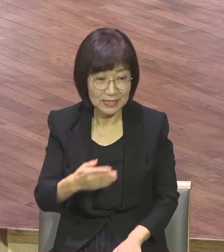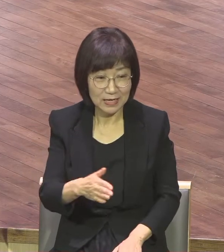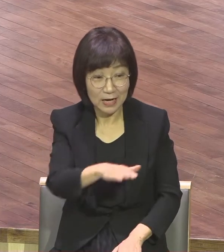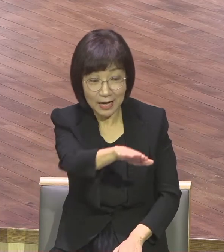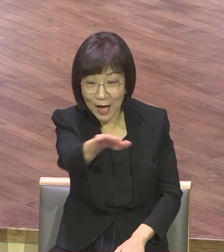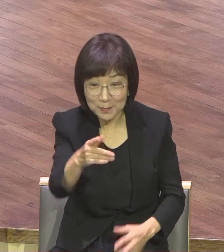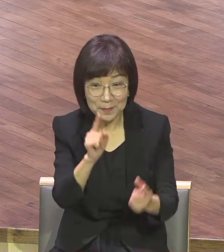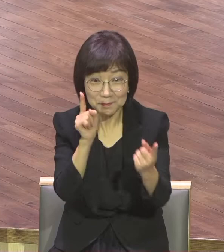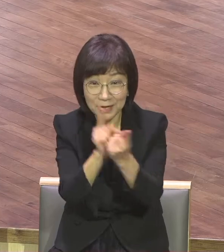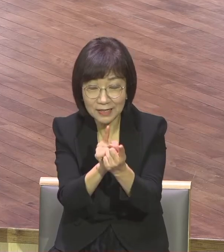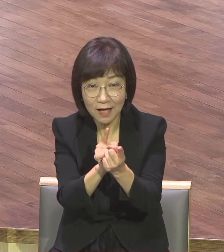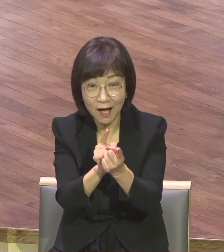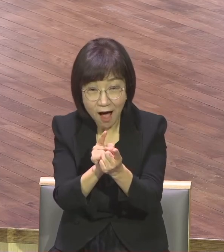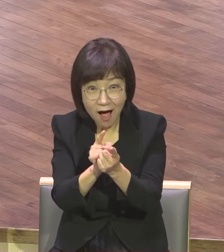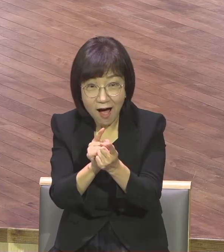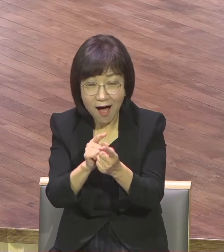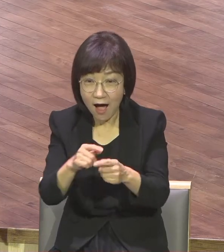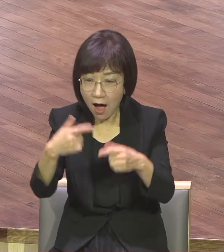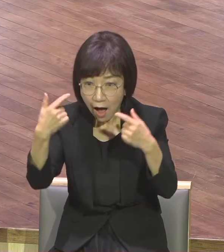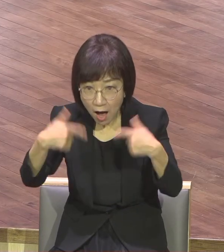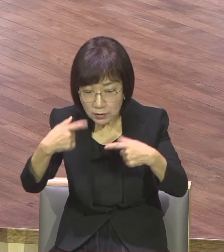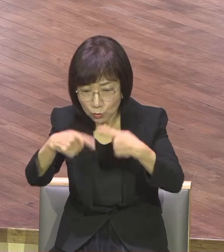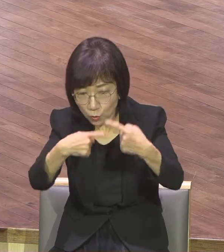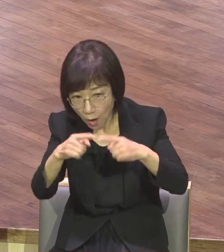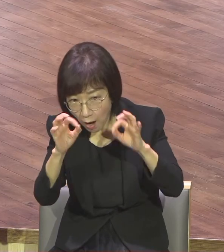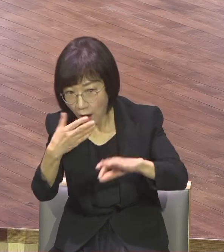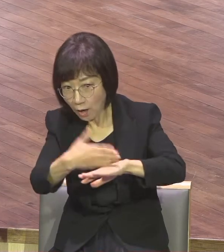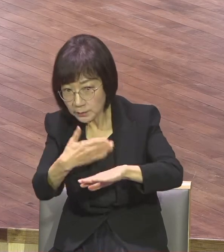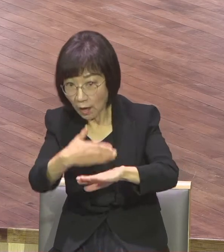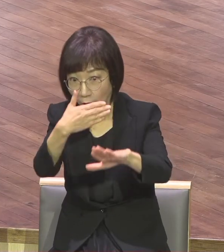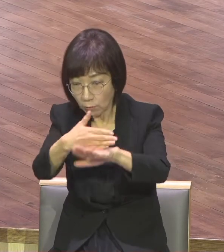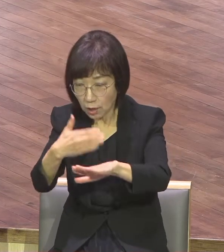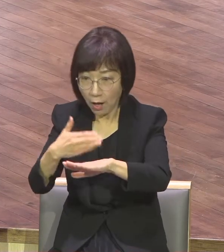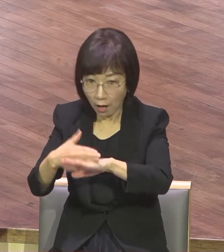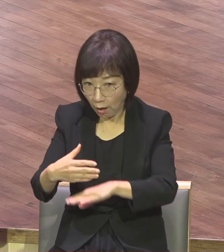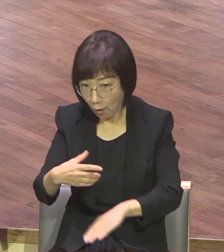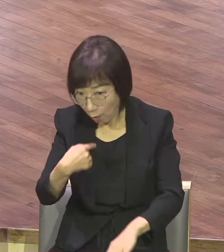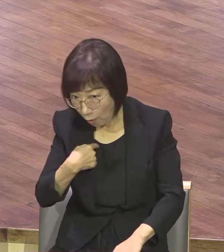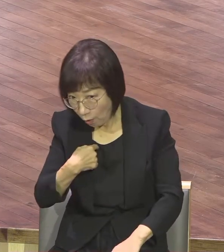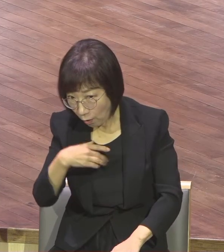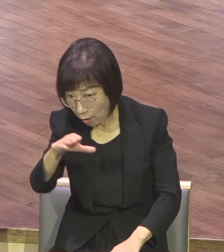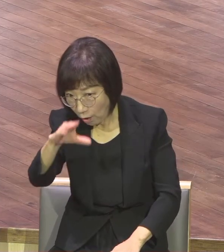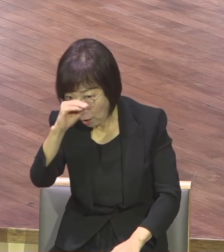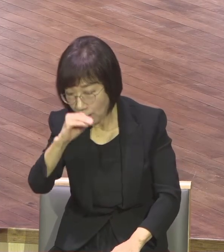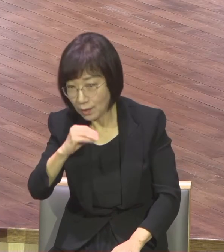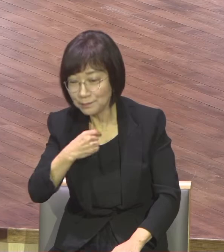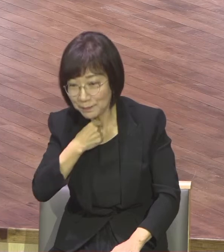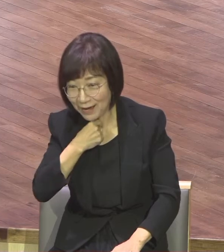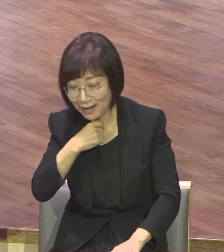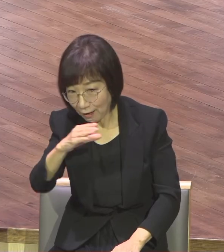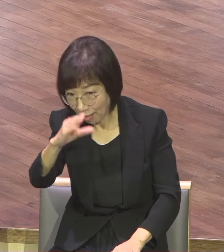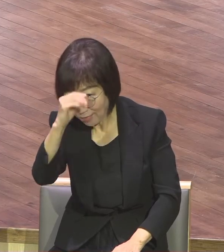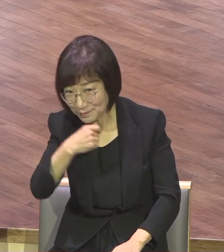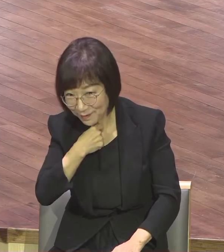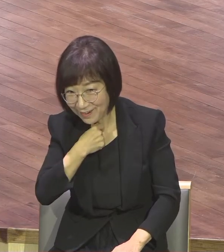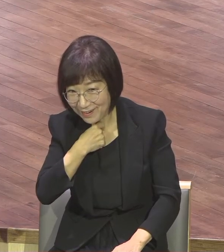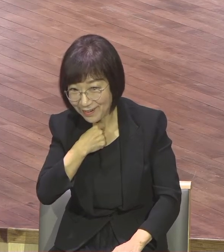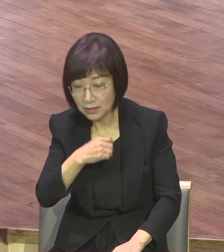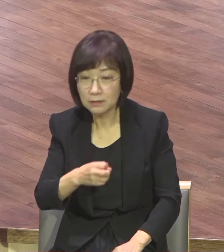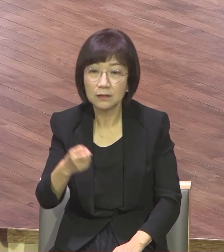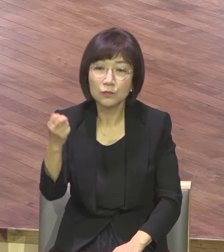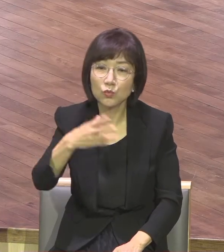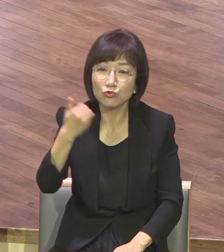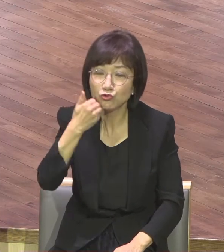만나면 이상하게 입에서 감사밖에 안 나는 거 참 신기하고 놀라워. 나도 저분에게 배워야 된대. 아멘. 반대로 어떤 분